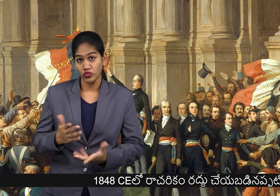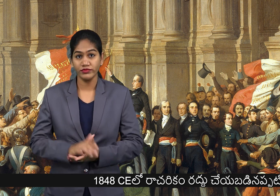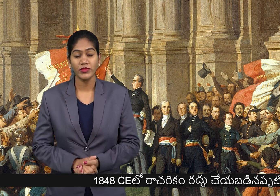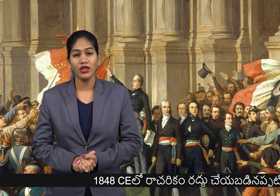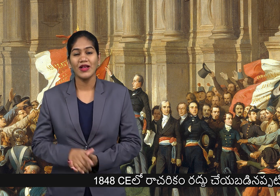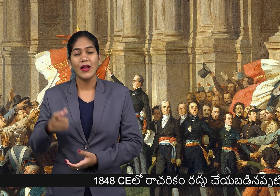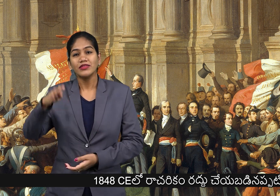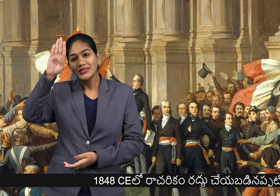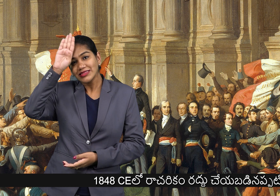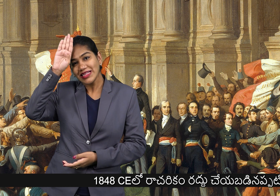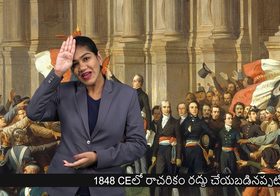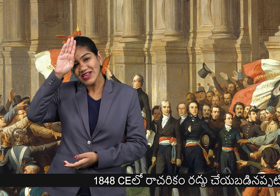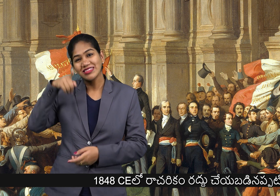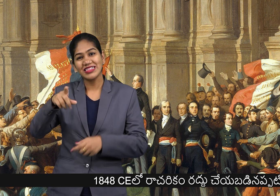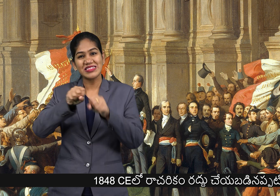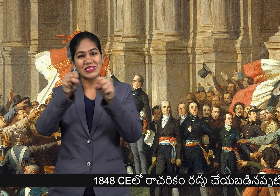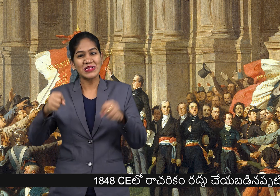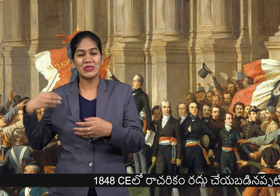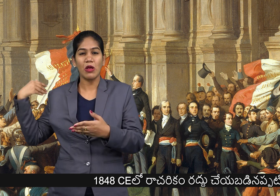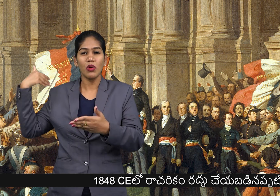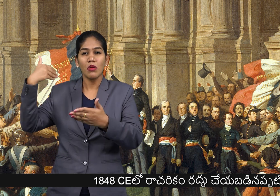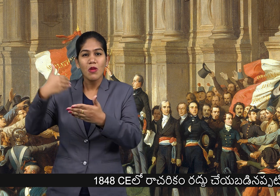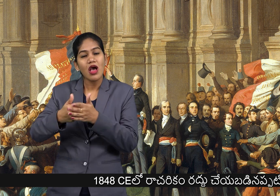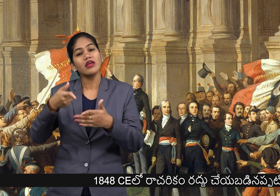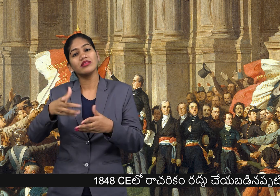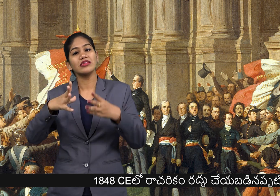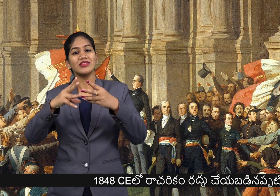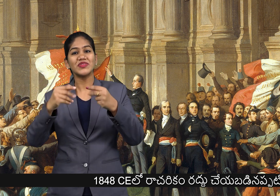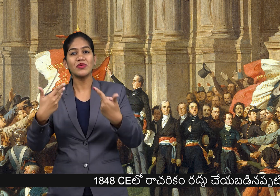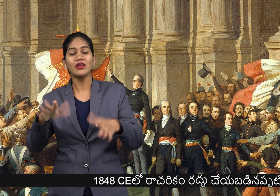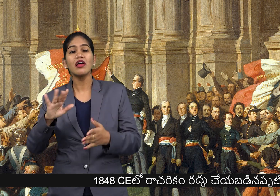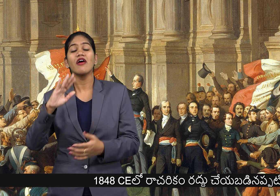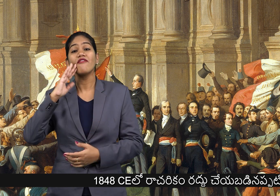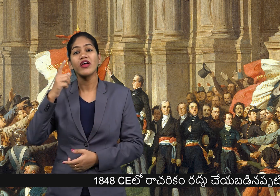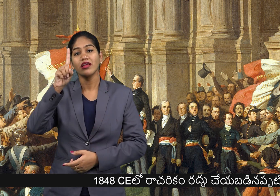– 1848 సిఈలో రాజరికం రద్దు చేయబడినప్పటికీ